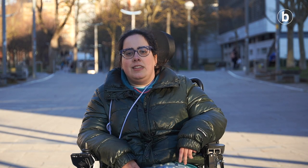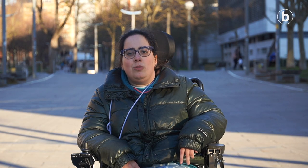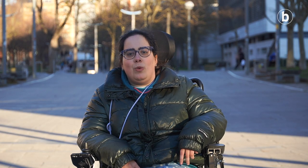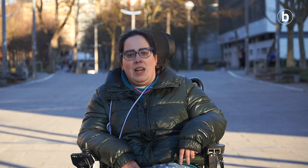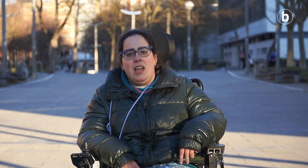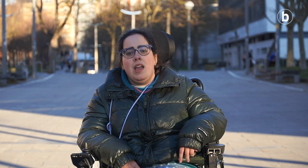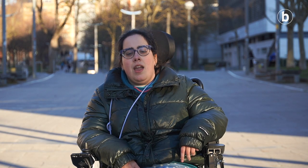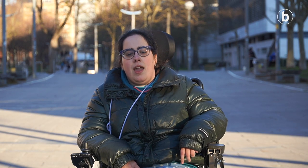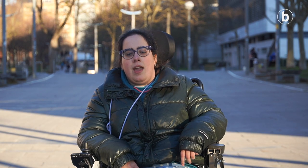institutuari